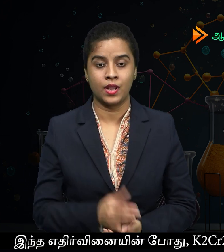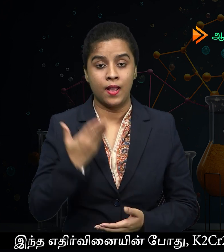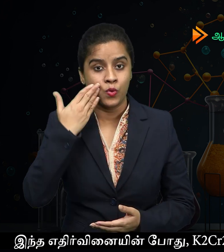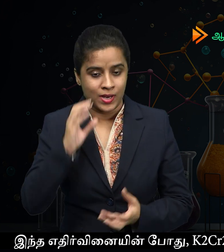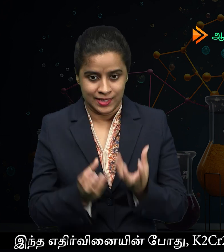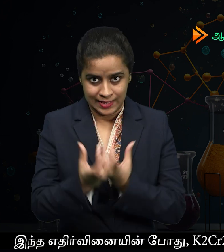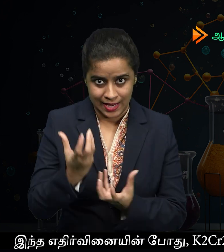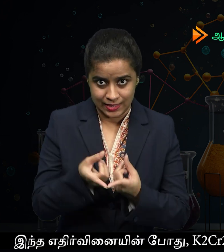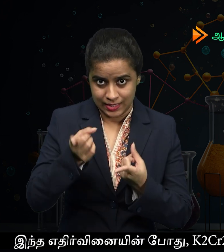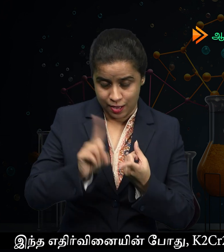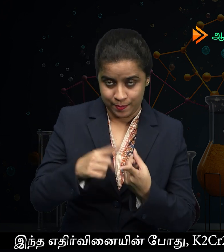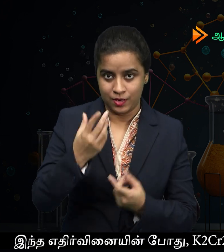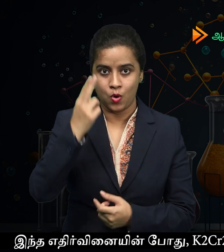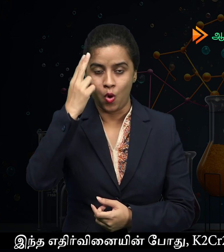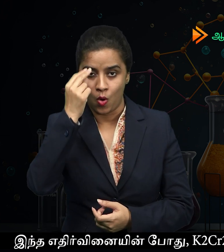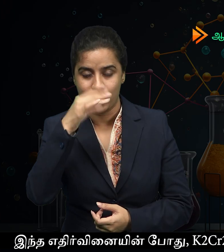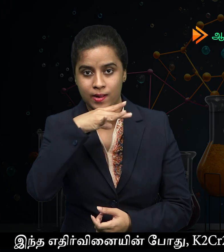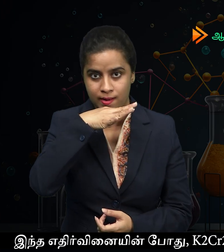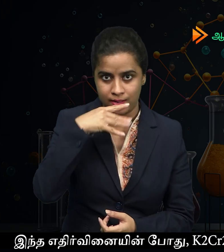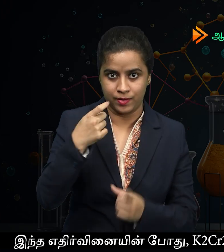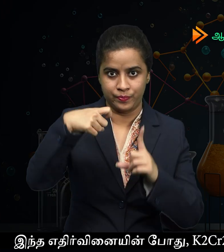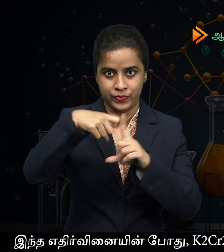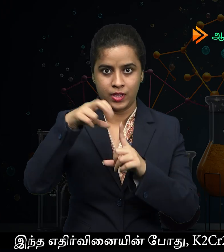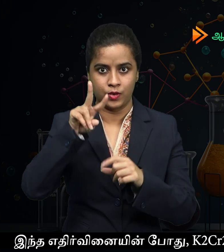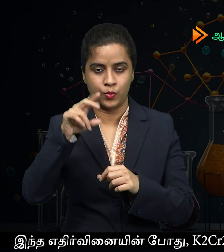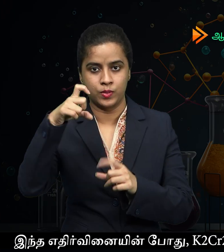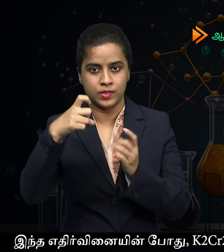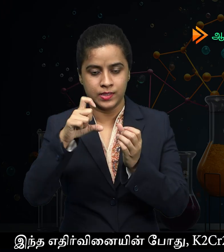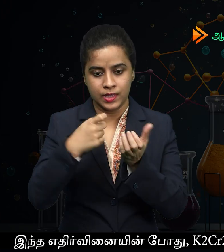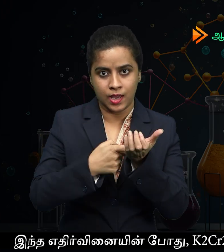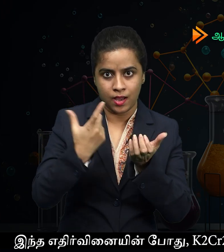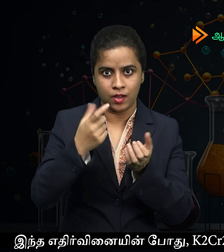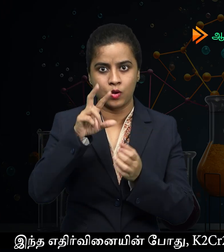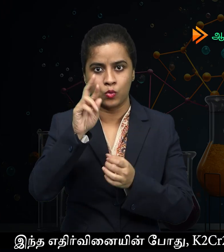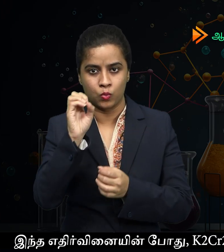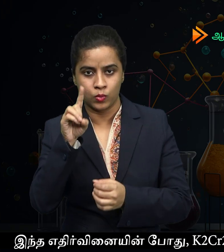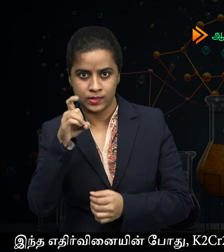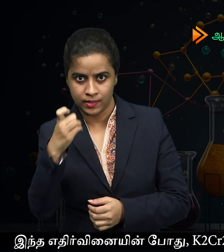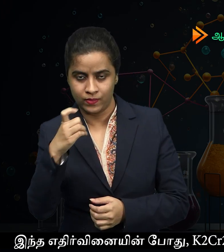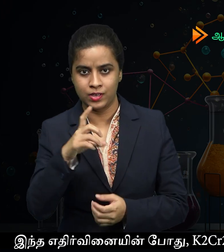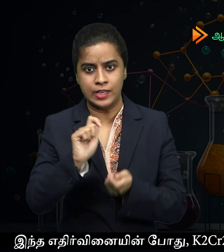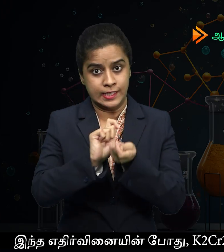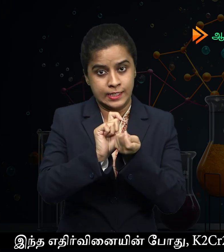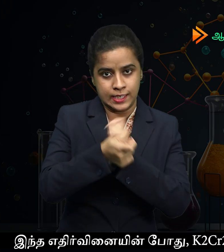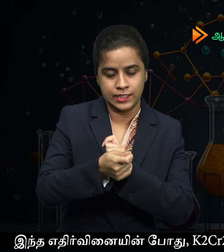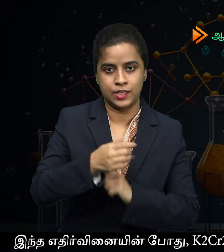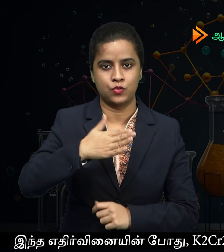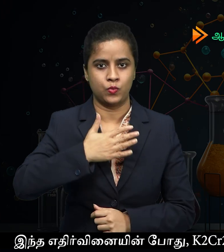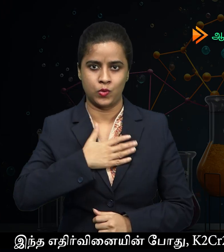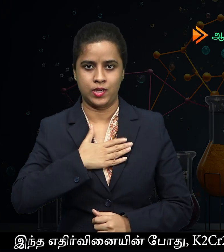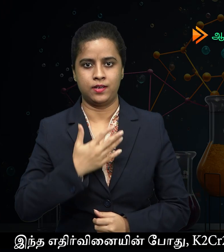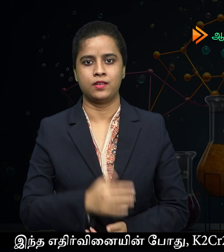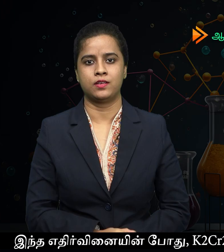இந்த எதிர்வினையின் போது K2 Cr2 O7 இன் ஆரஞ்சு நிறம் பச்சையாக